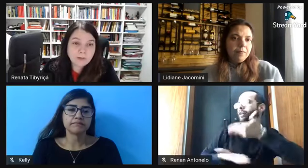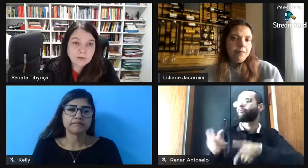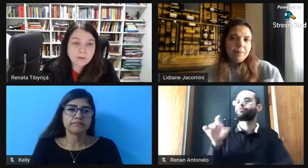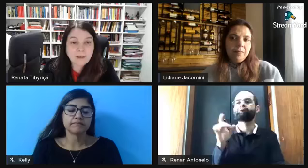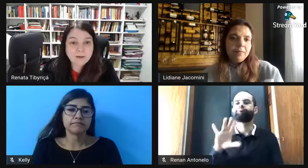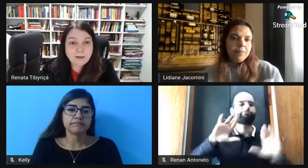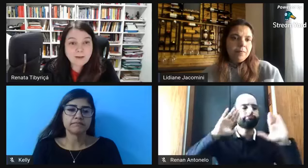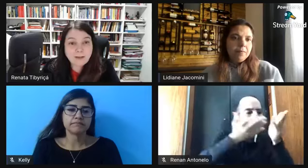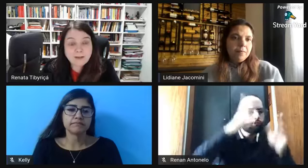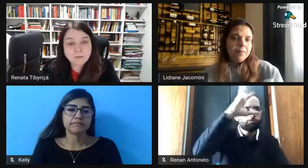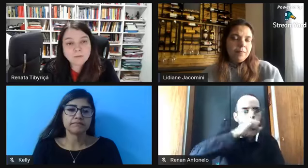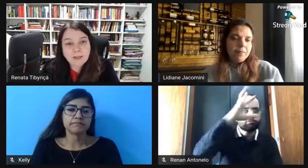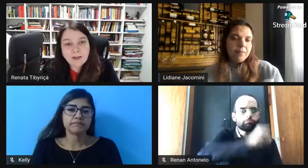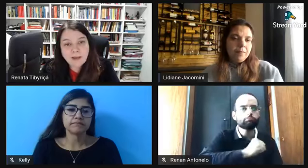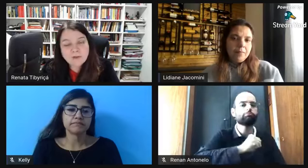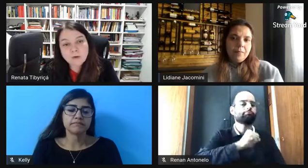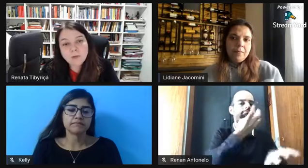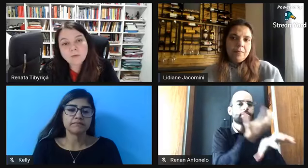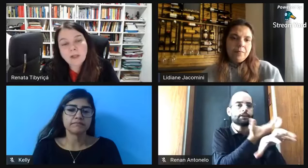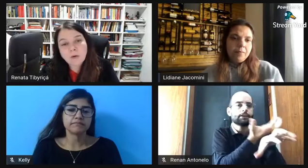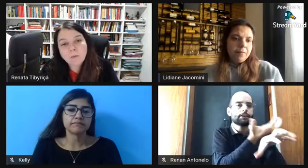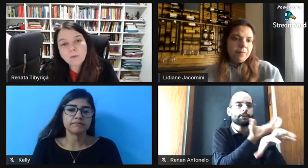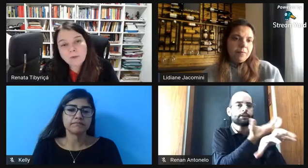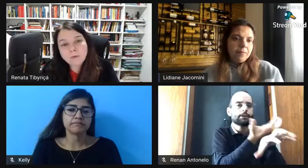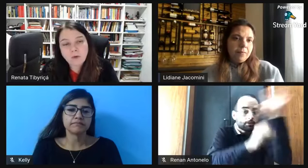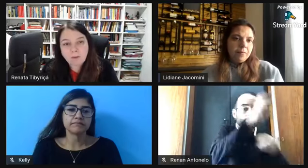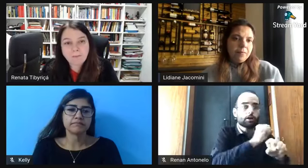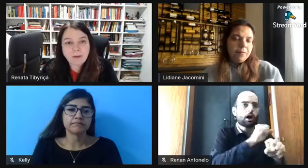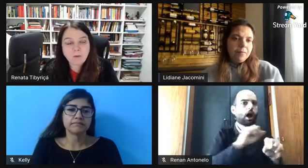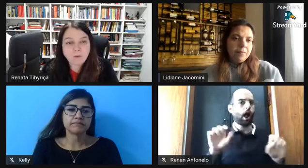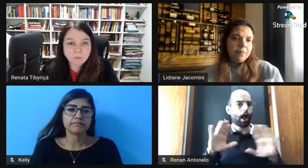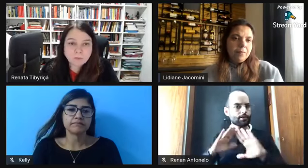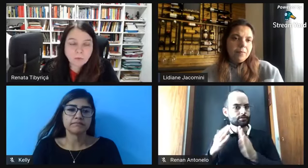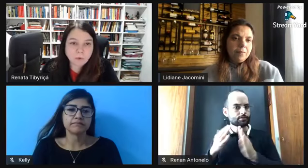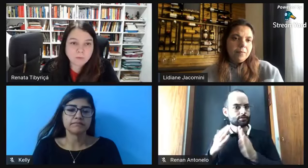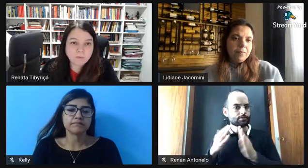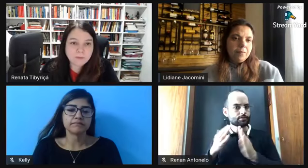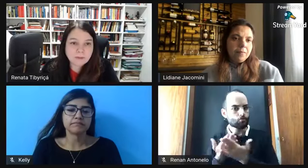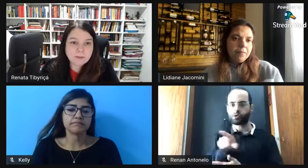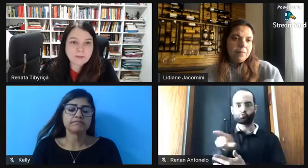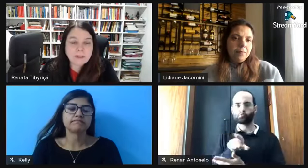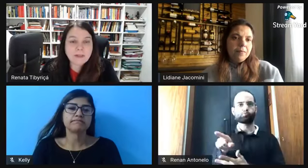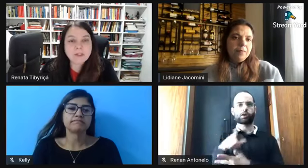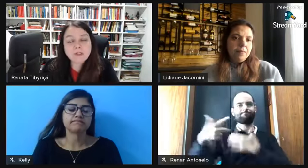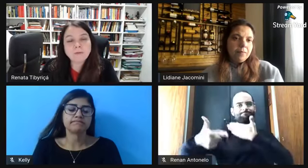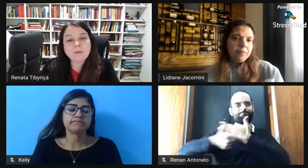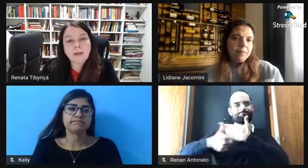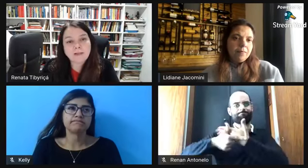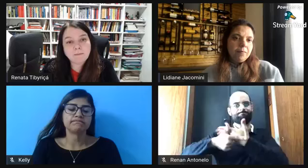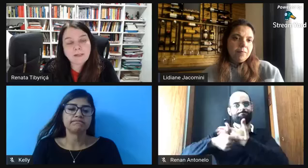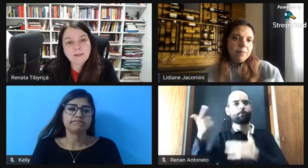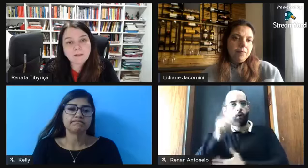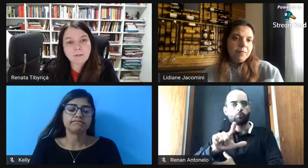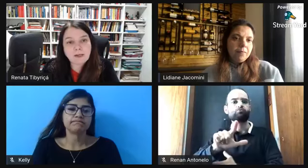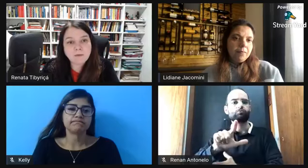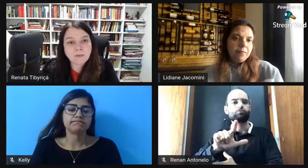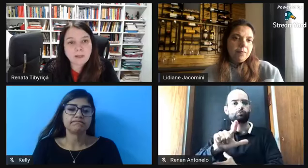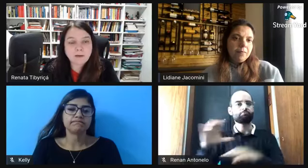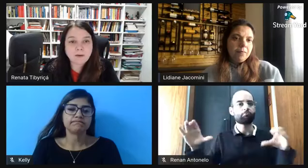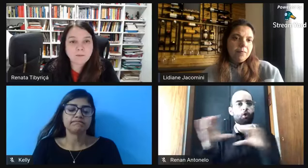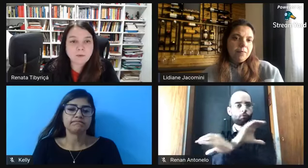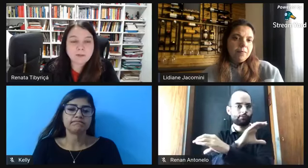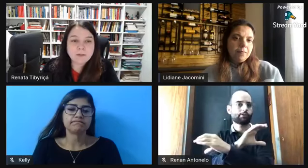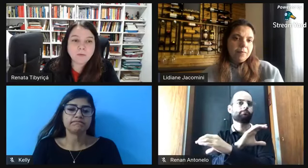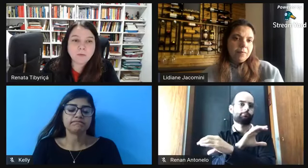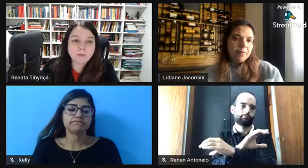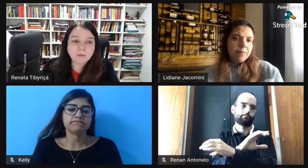conteúdo, né? A escola não está cumprindo o seu papel como um todo. E a gente não está também trabalhando